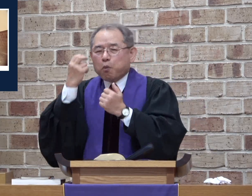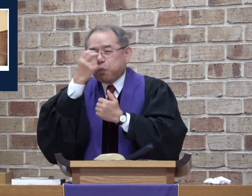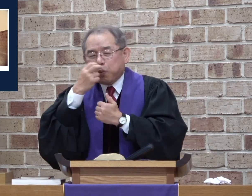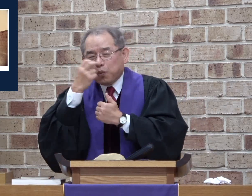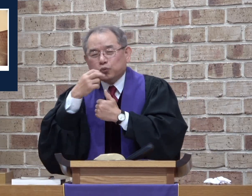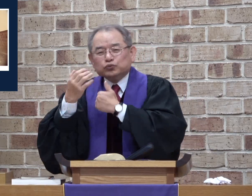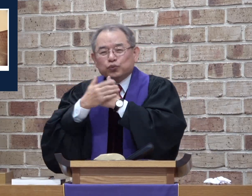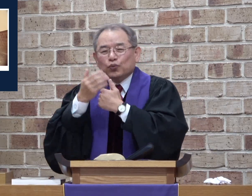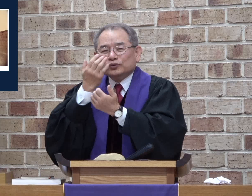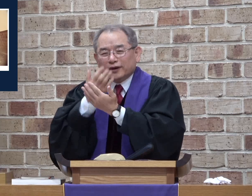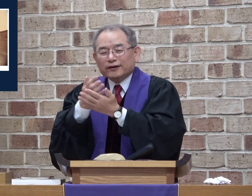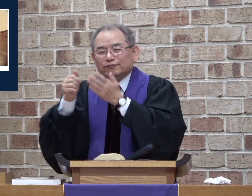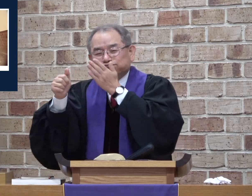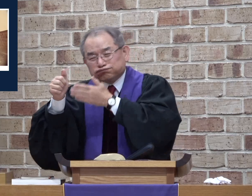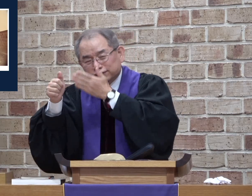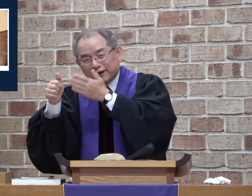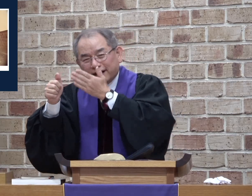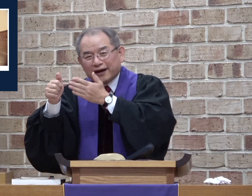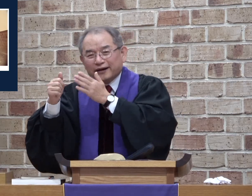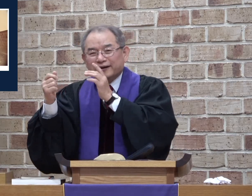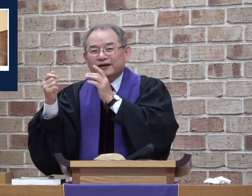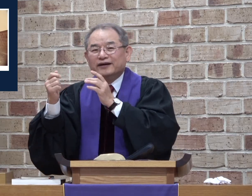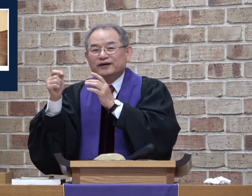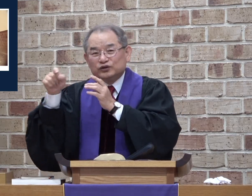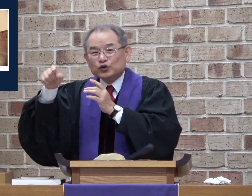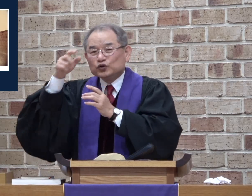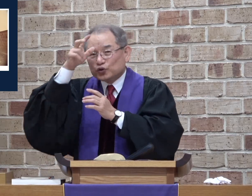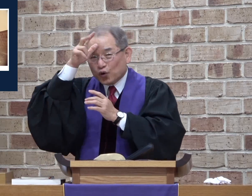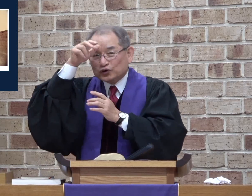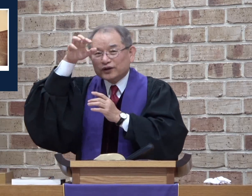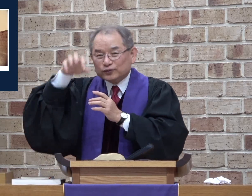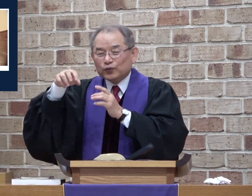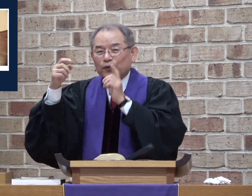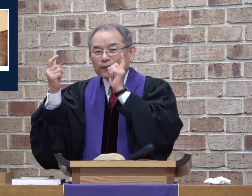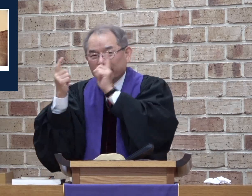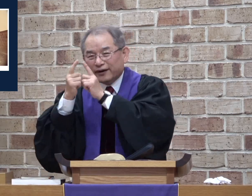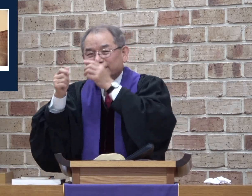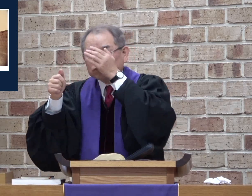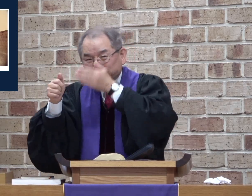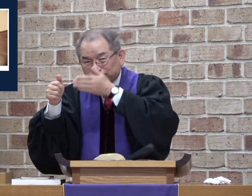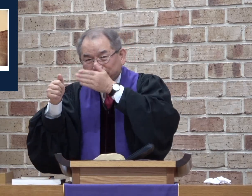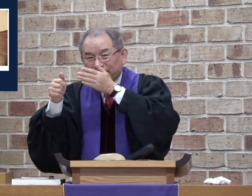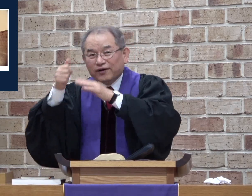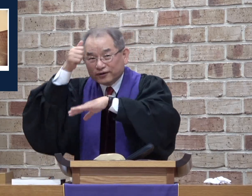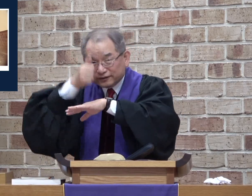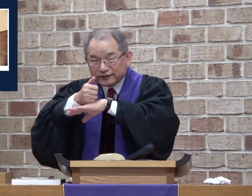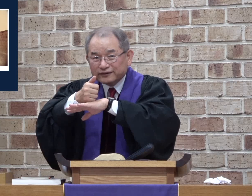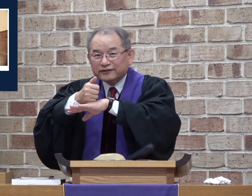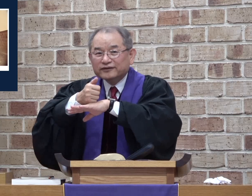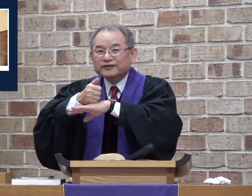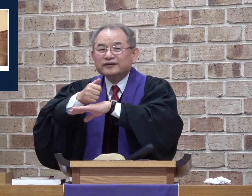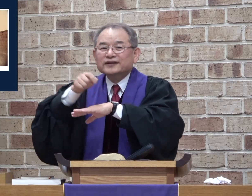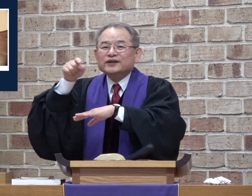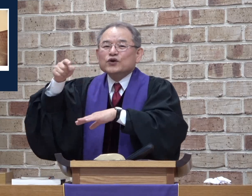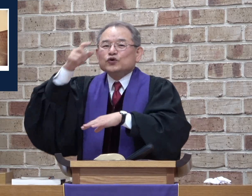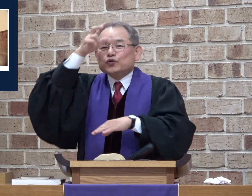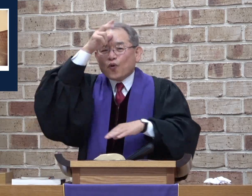그래서 경찰서에 찾아가서 부탁을 했는데 그때 그 경찰서의